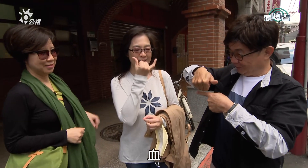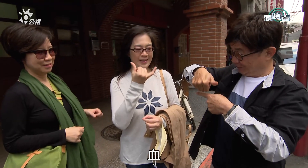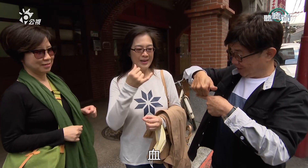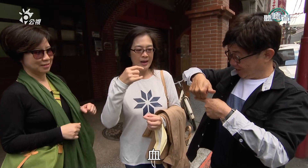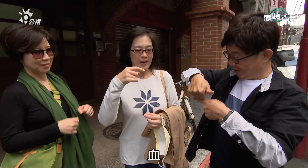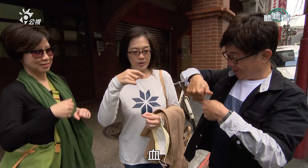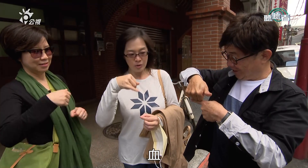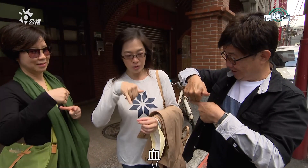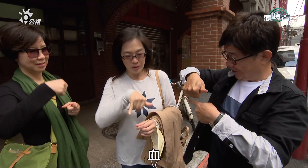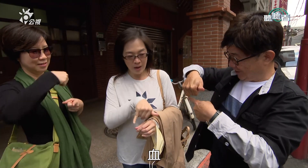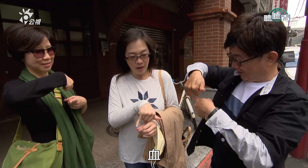血。